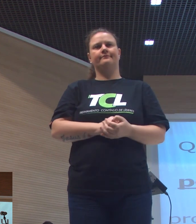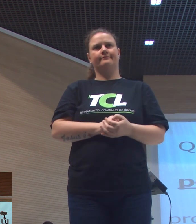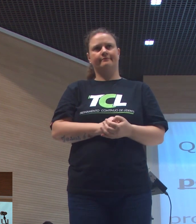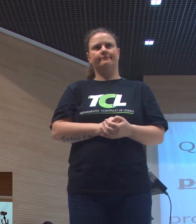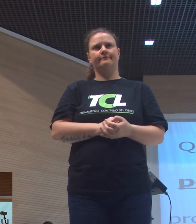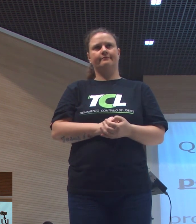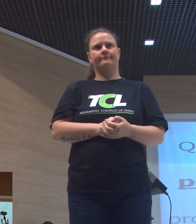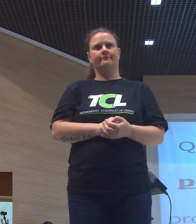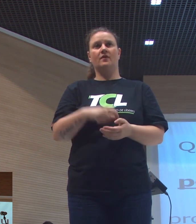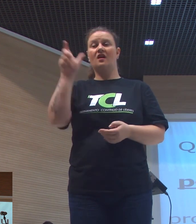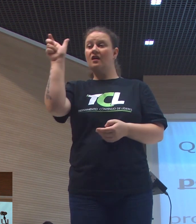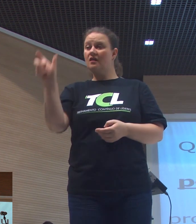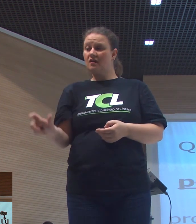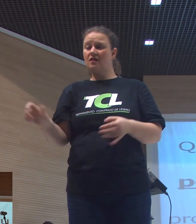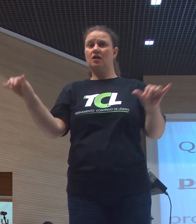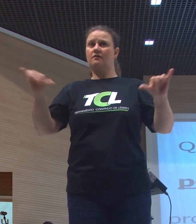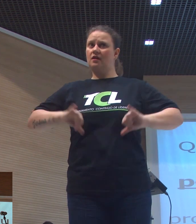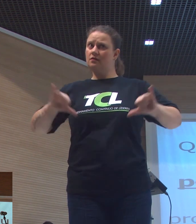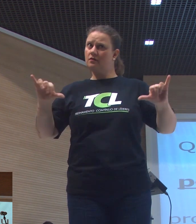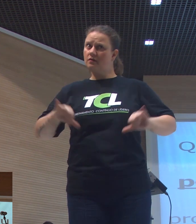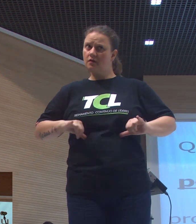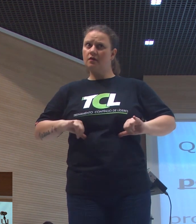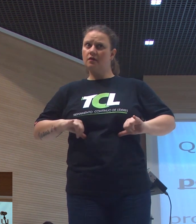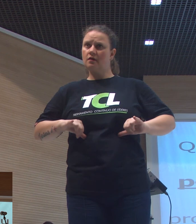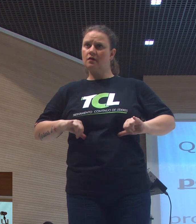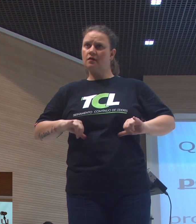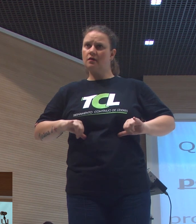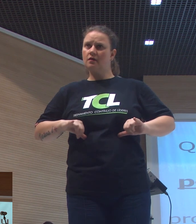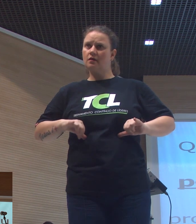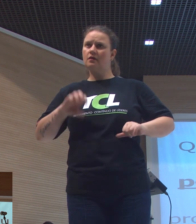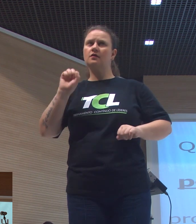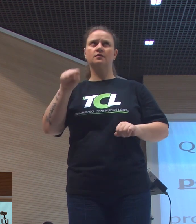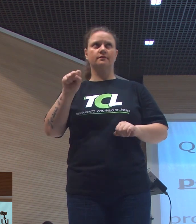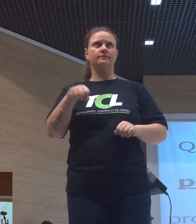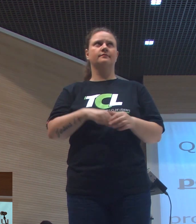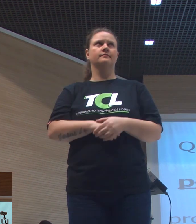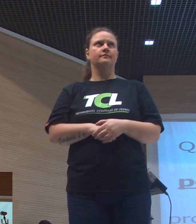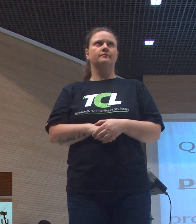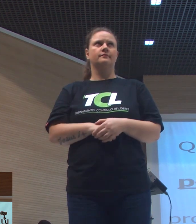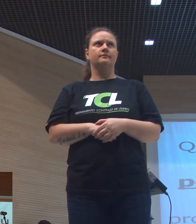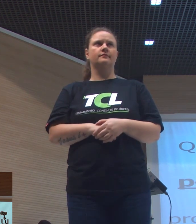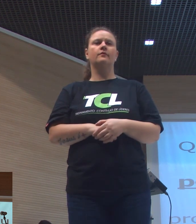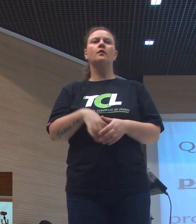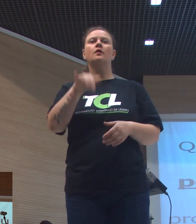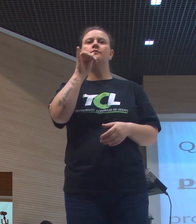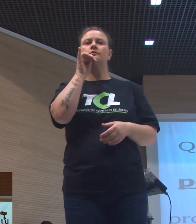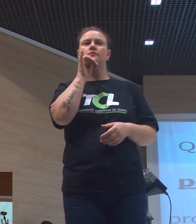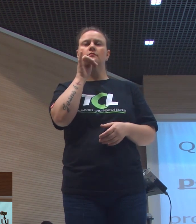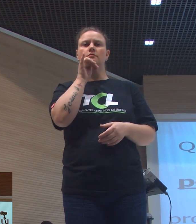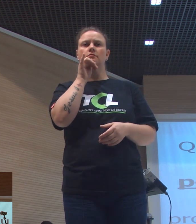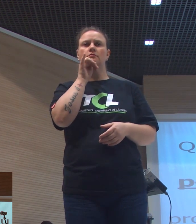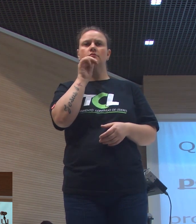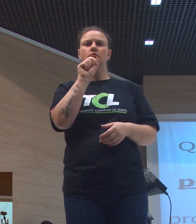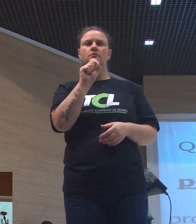possivelmente vai sofrer algum tipo de perseguição, é ou não é? Vai sofrer perseguição. Um exemplo emblemático